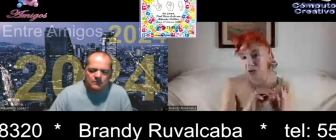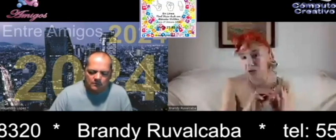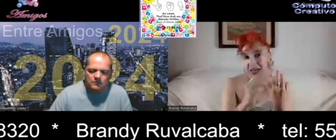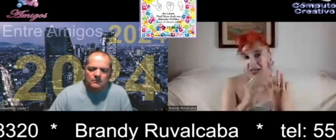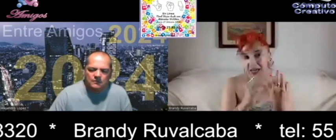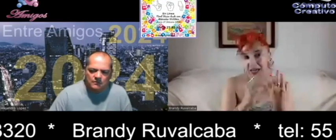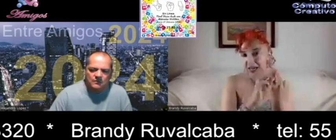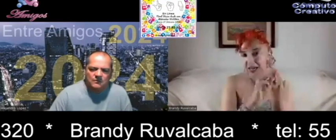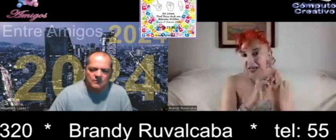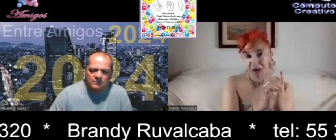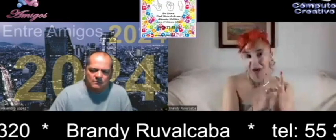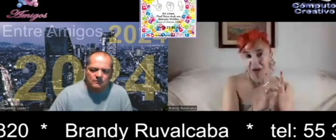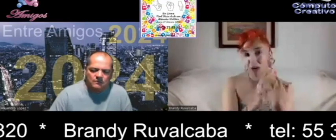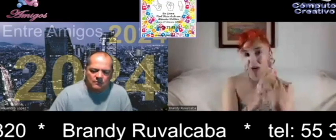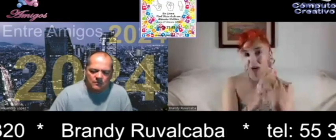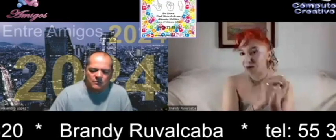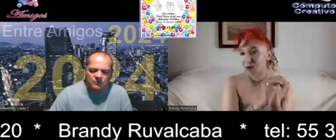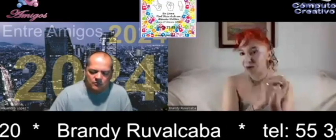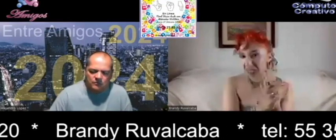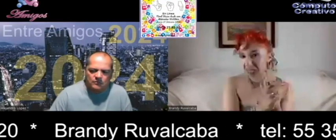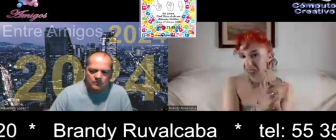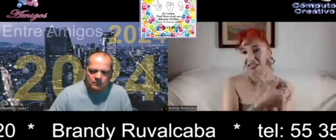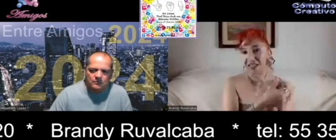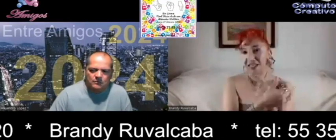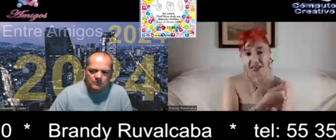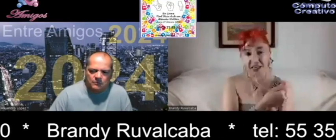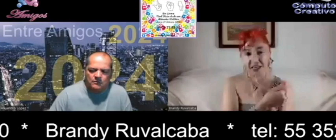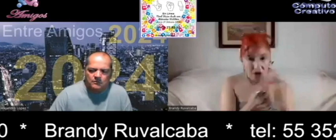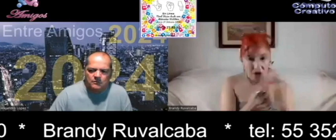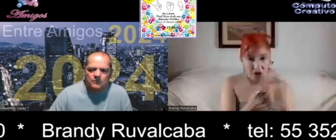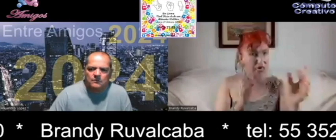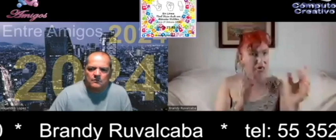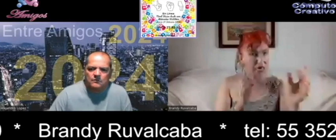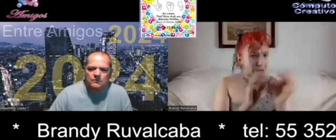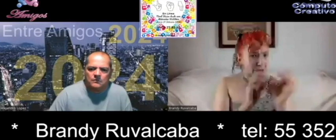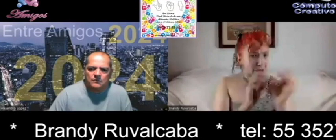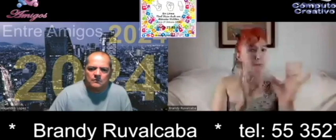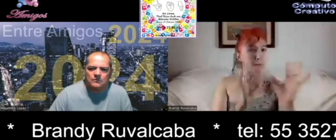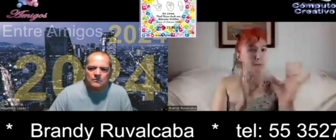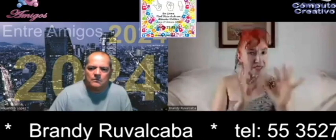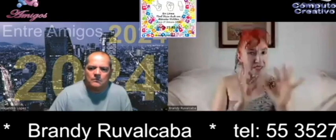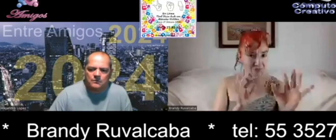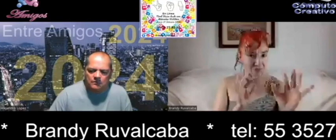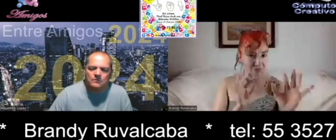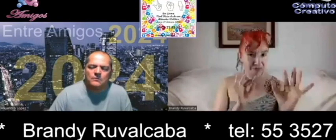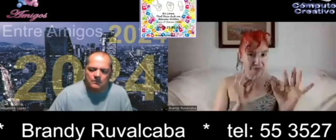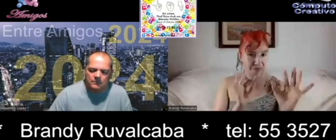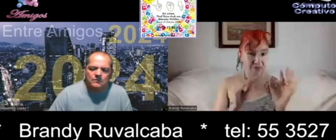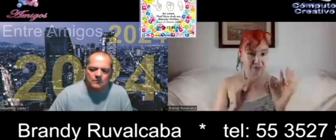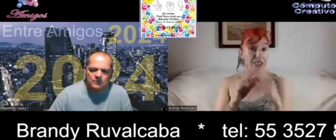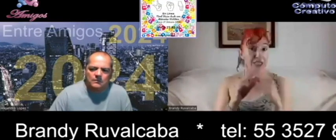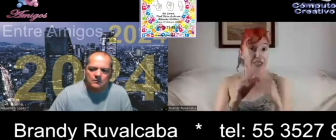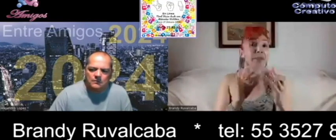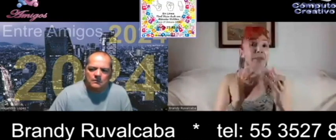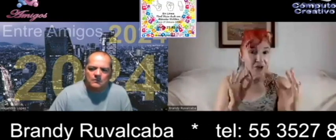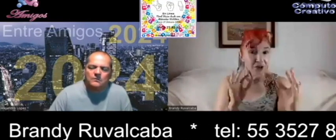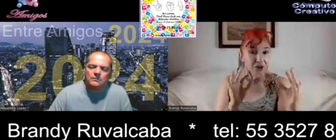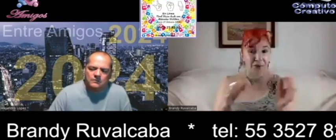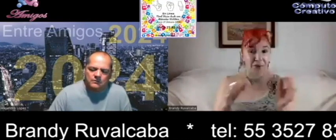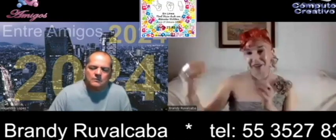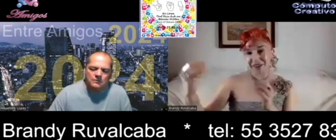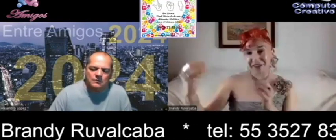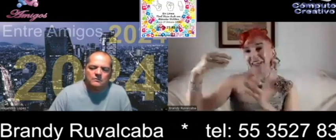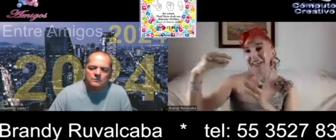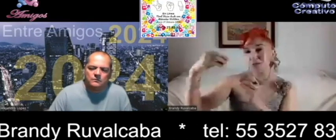latín, ¿no? Que son el portugués, el español, el francés, el italiano, se medio parecen. Digo medio